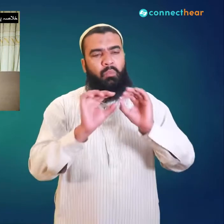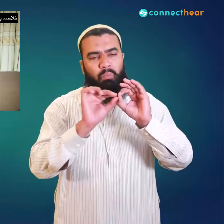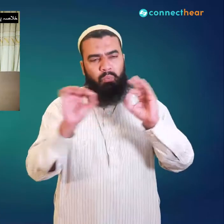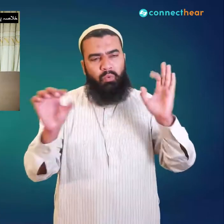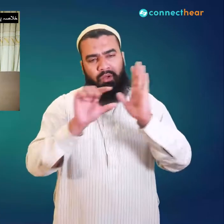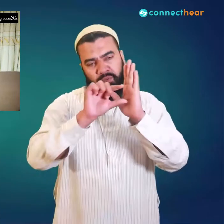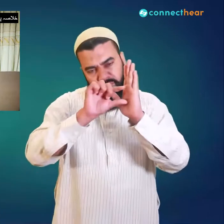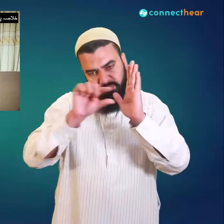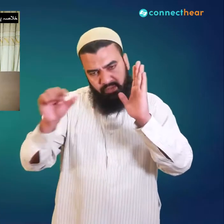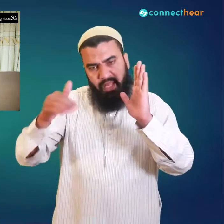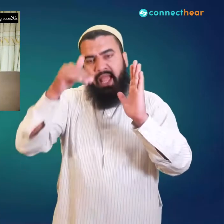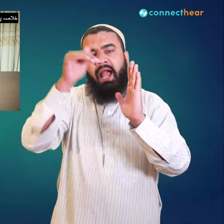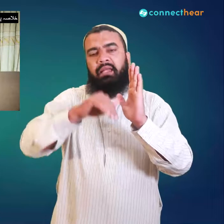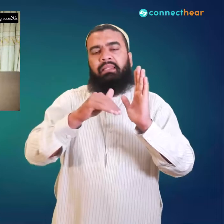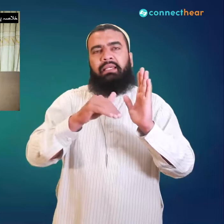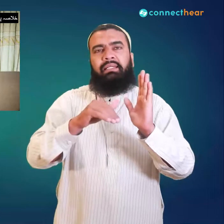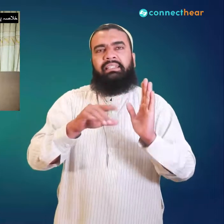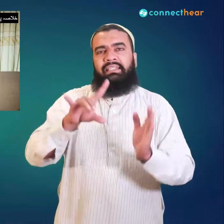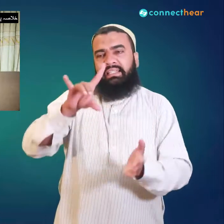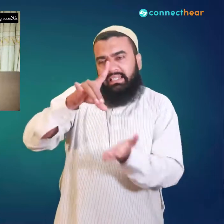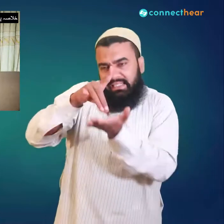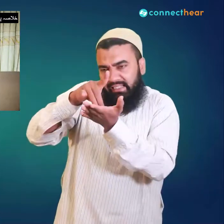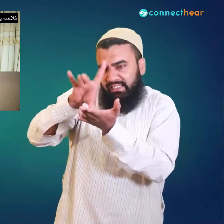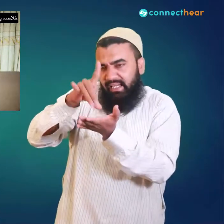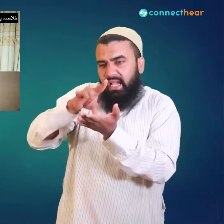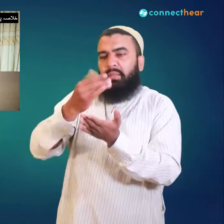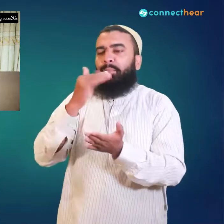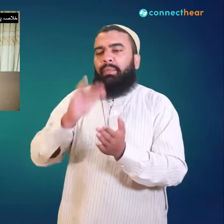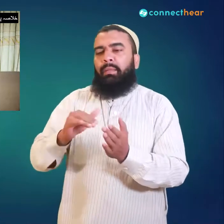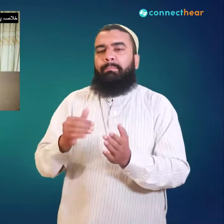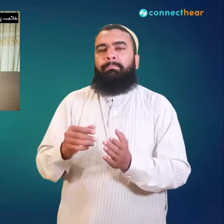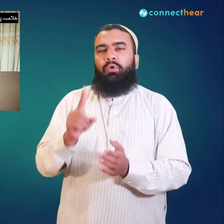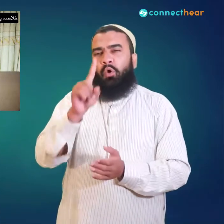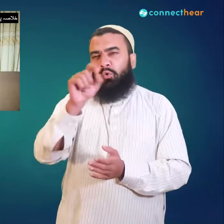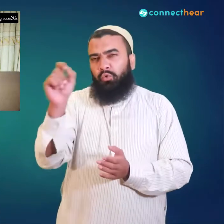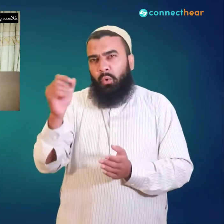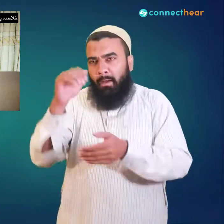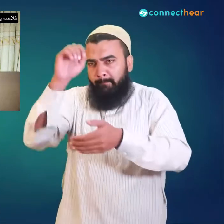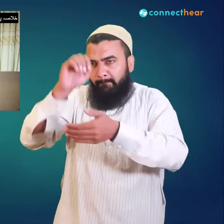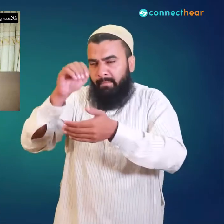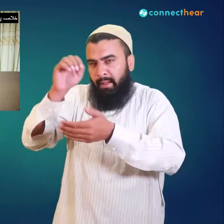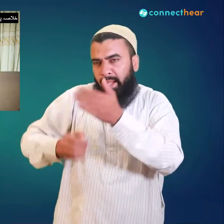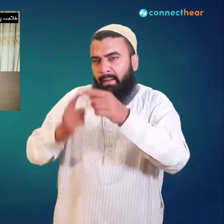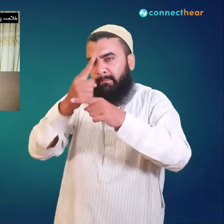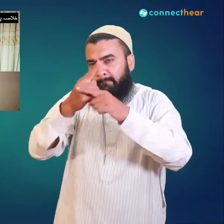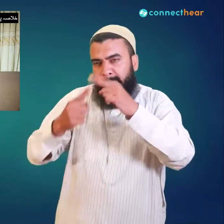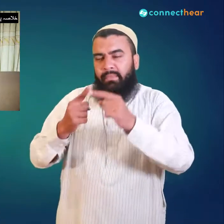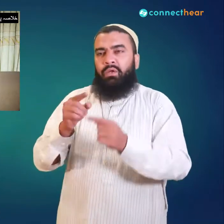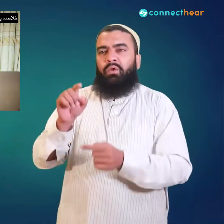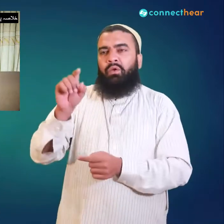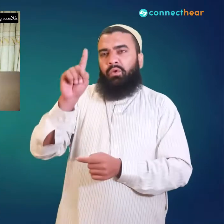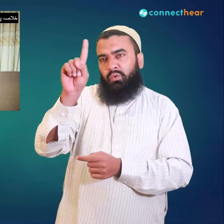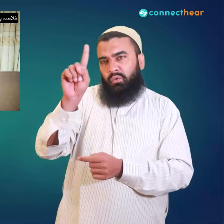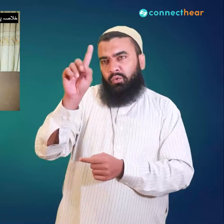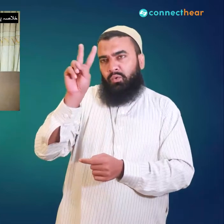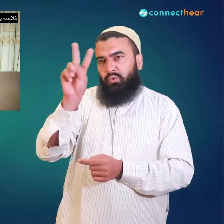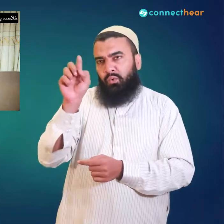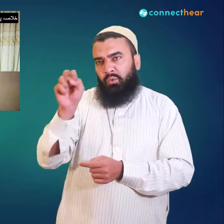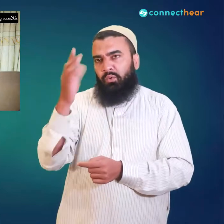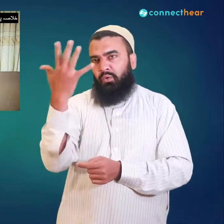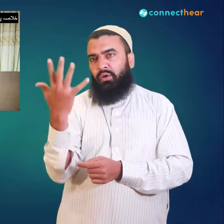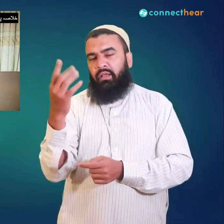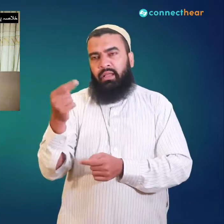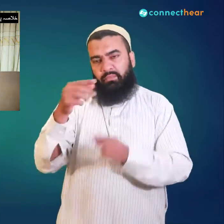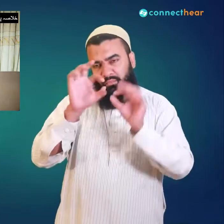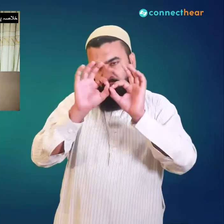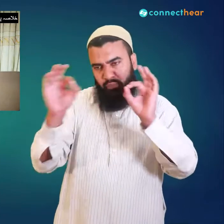میں زکوٰۃ کے مصارف کا بیان فرمایا گیا ہے، اور اس آیت مبارکہ میں 8 زکوٰۃ